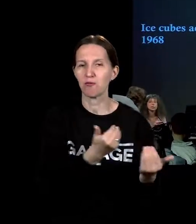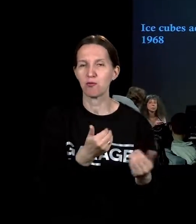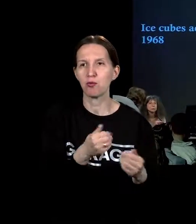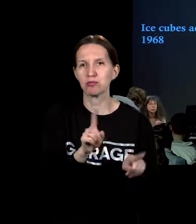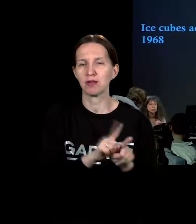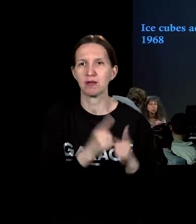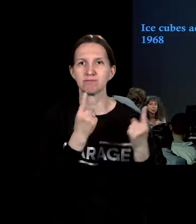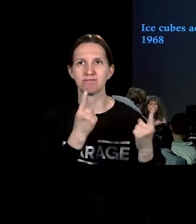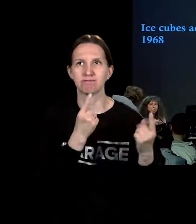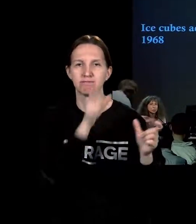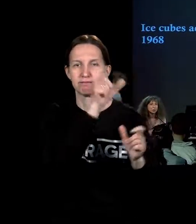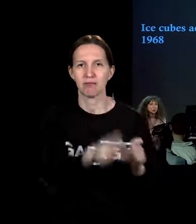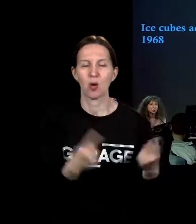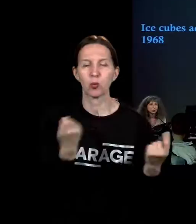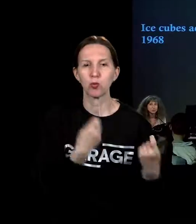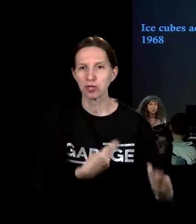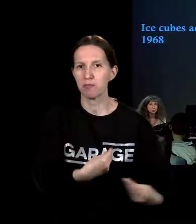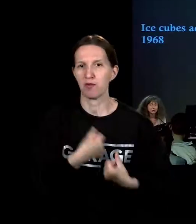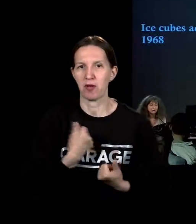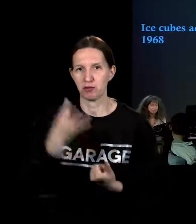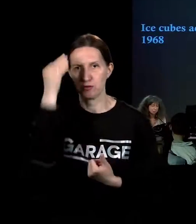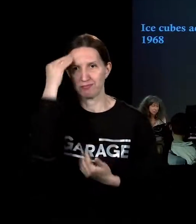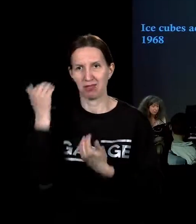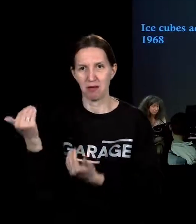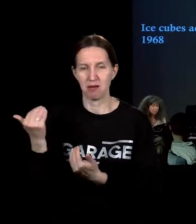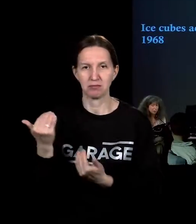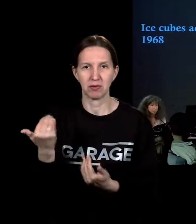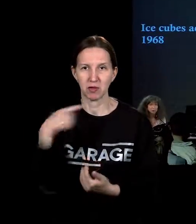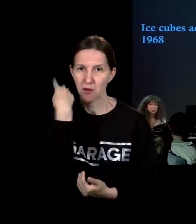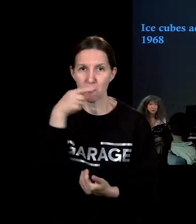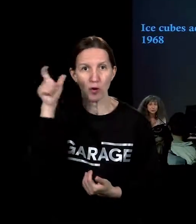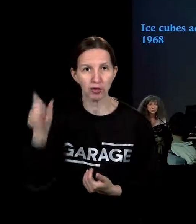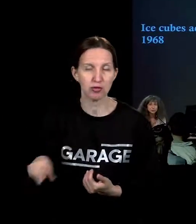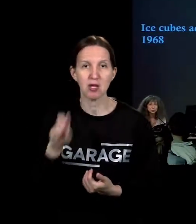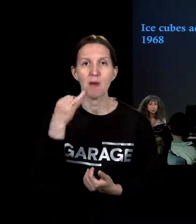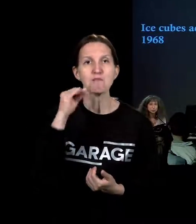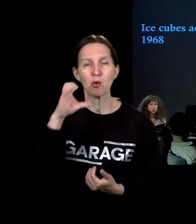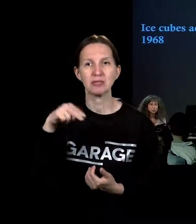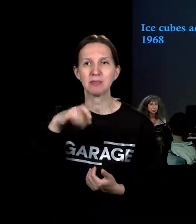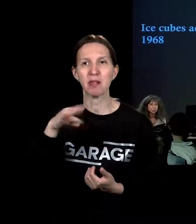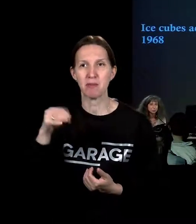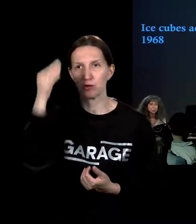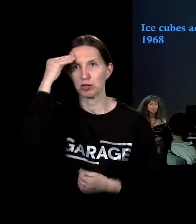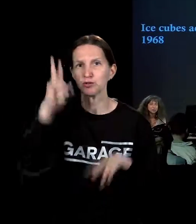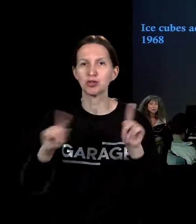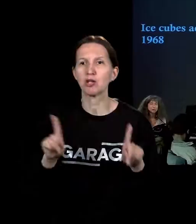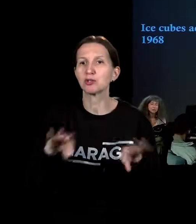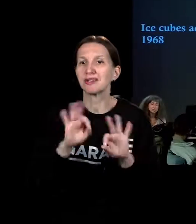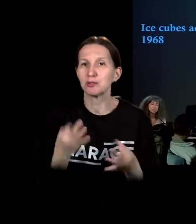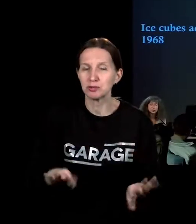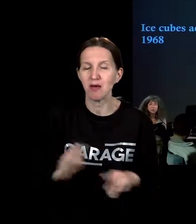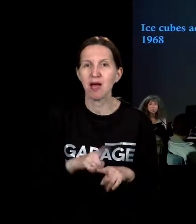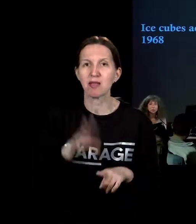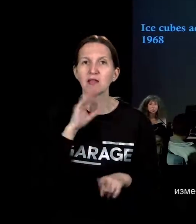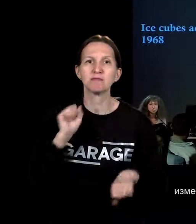него повлиял больше всего, потому что, как и Бойс, Пономаренко считал, что искусство – это способ